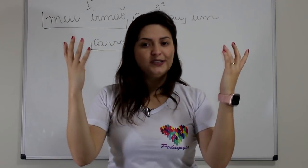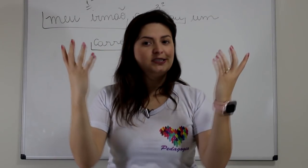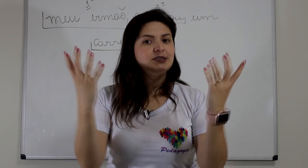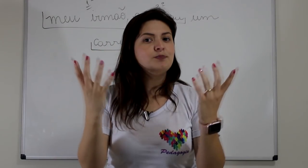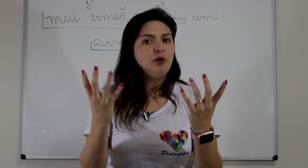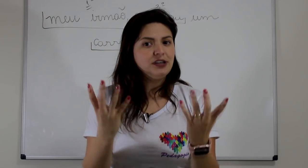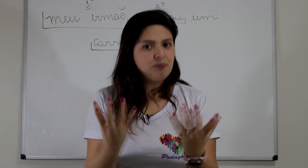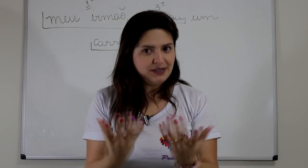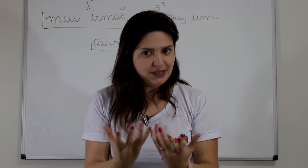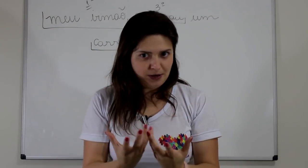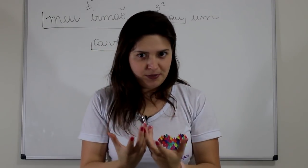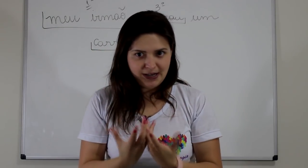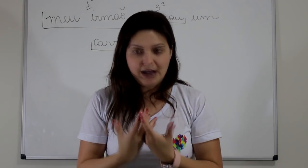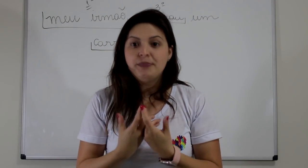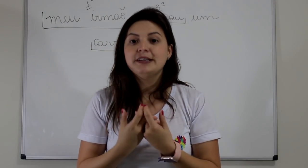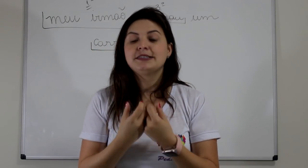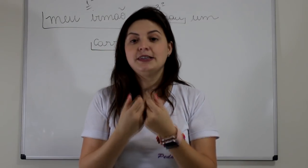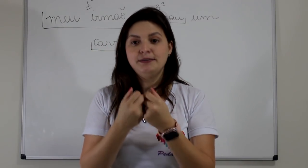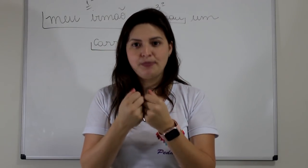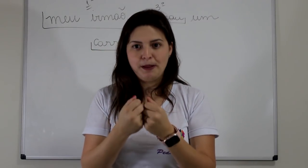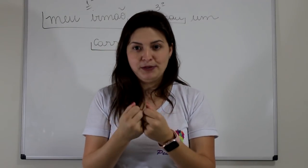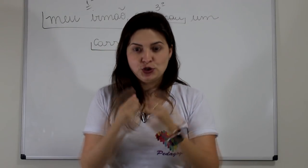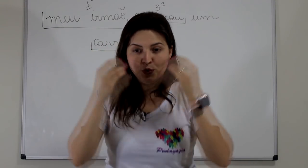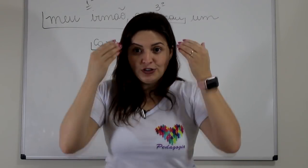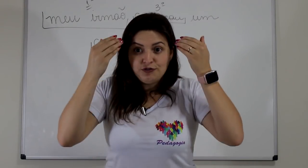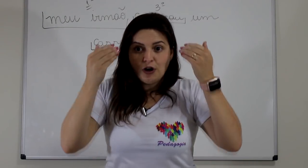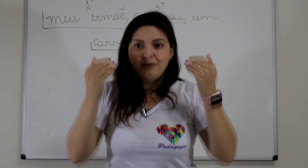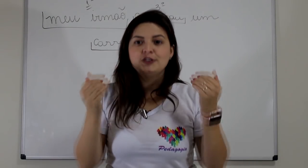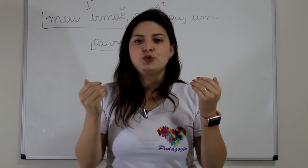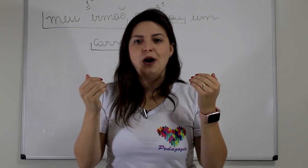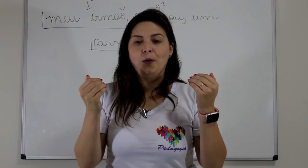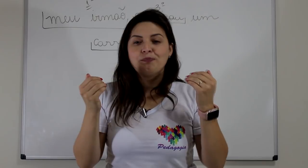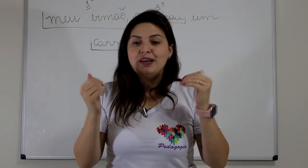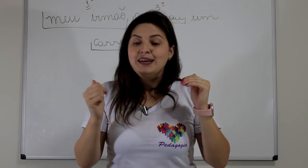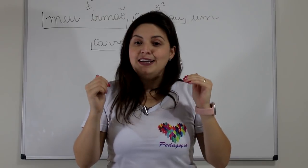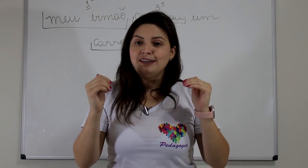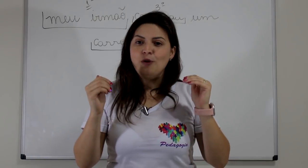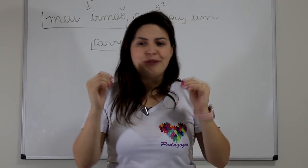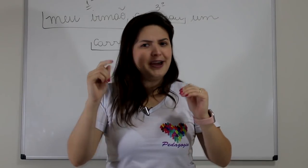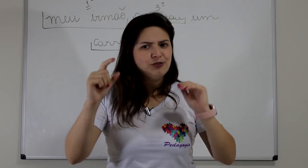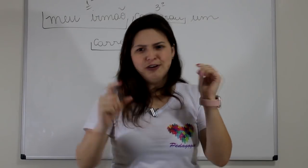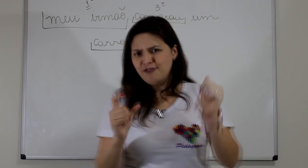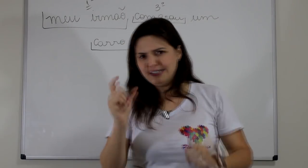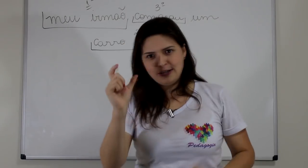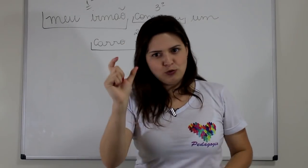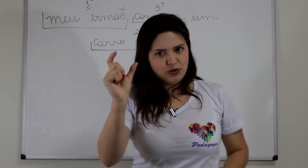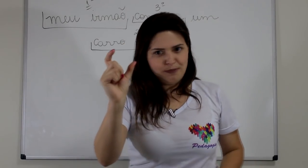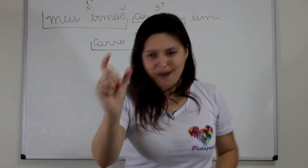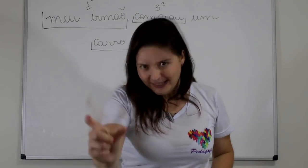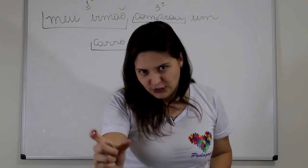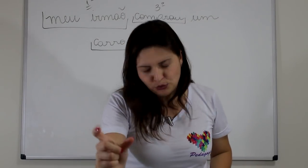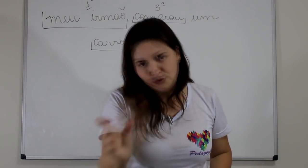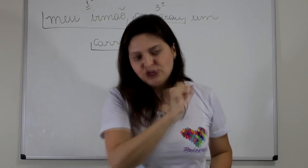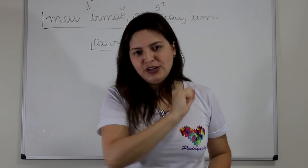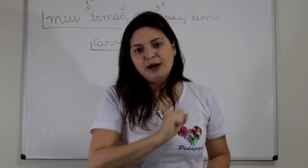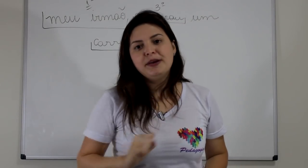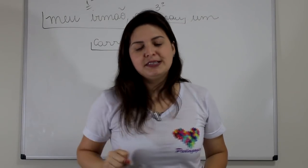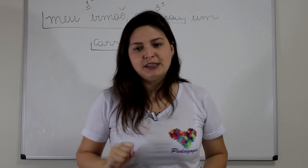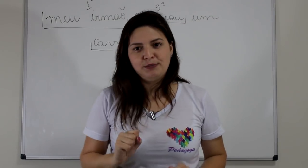coisas podem passar pela cabeça da pessoa de forma visual. Então, para eu não fazer com que passe tudo isso na cabeça da